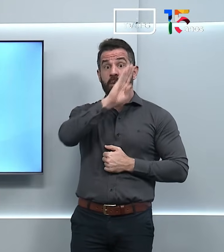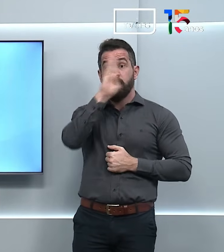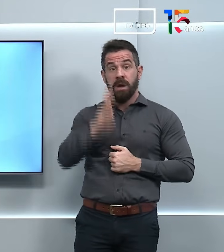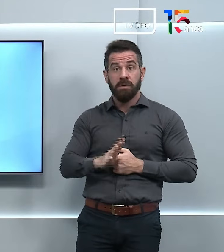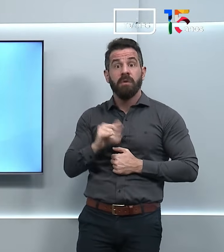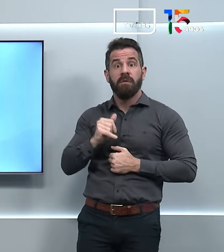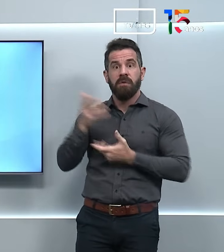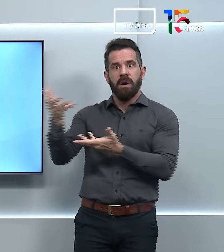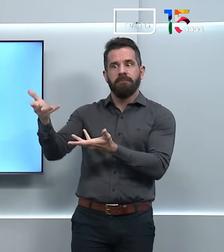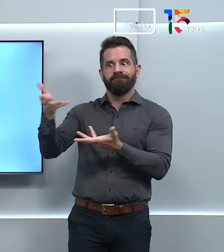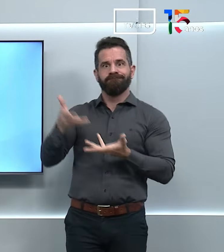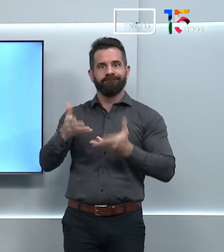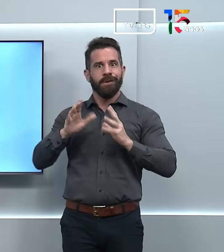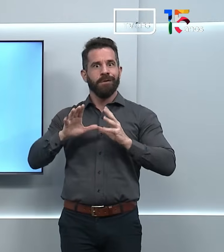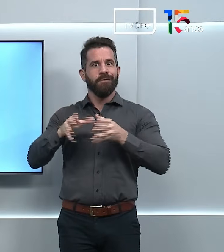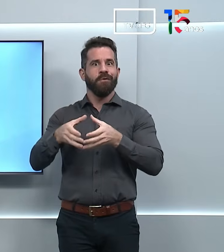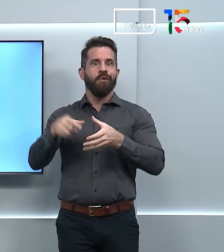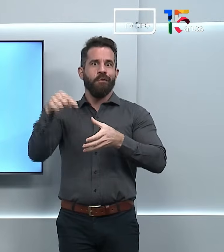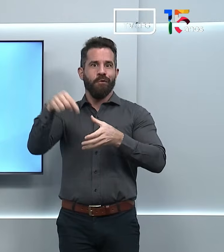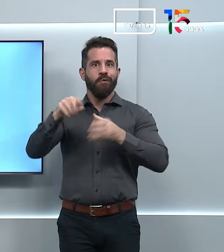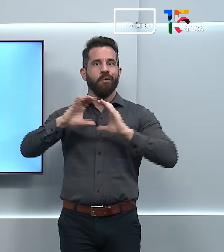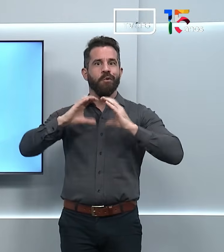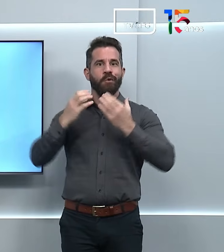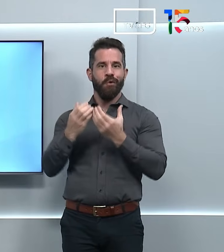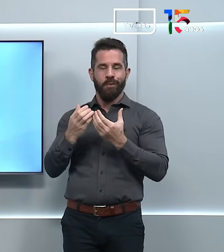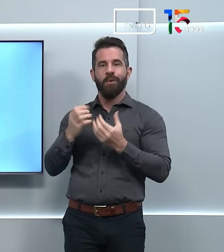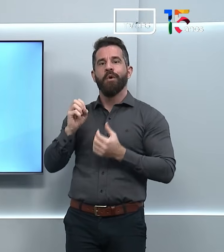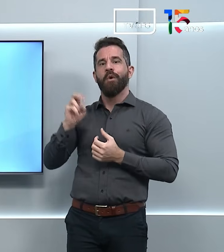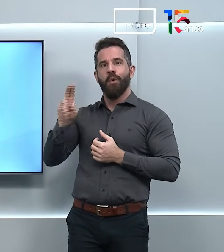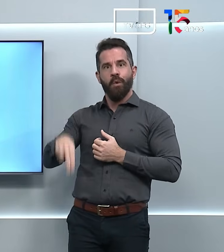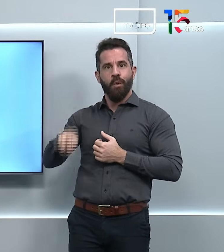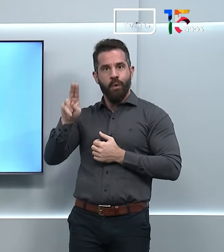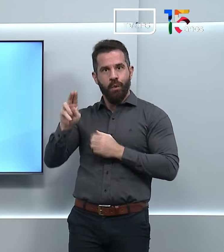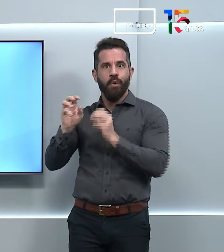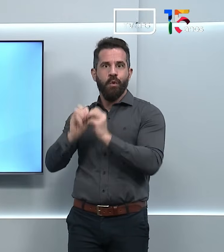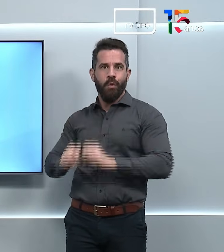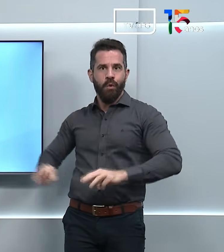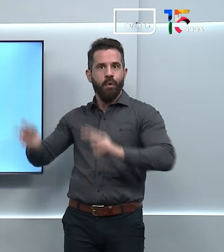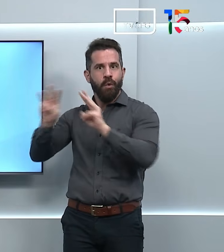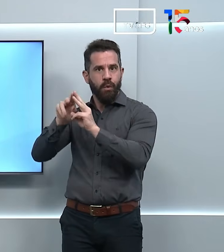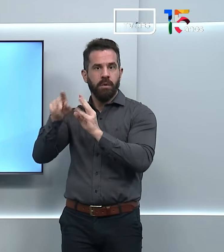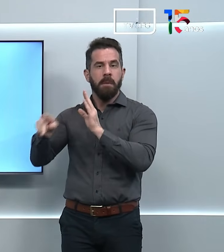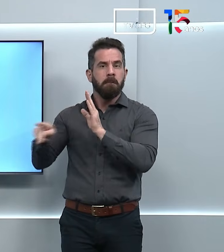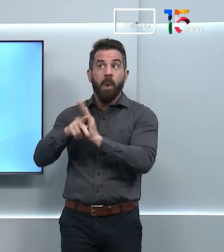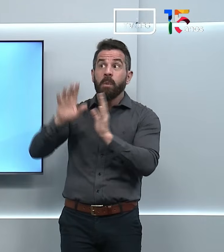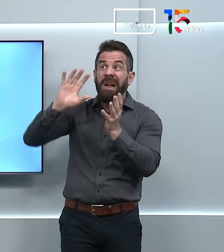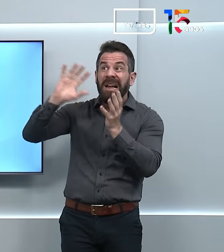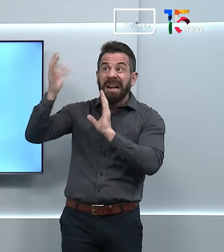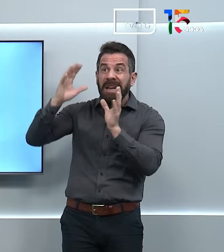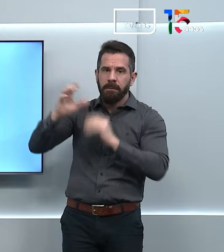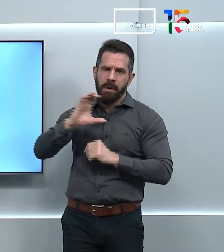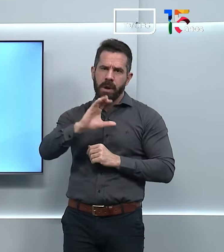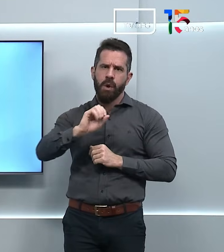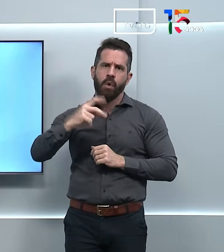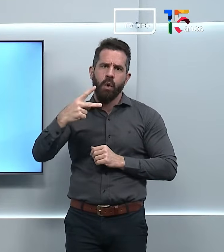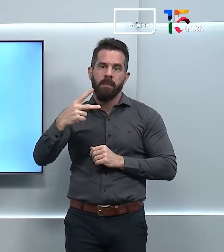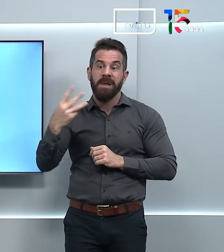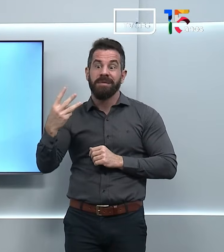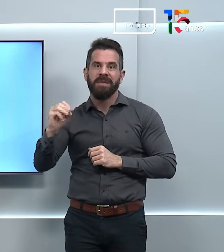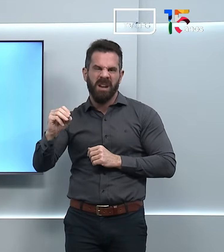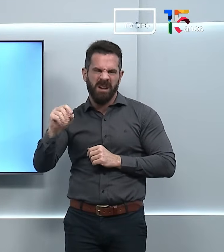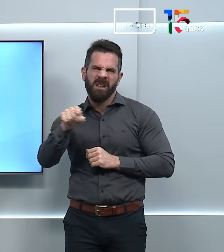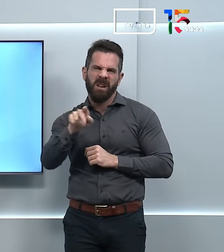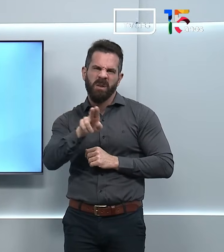a Conferência das Nações Unidas sobre as Mudanças Climáticas, a COP30, um estudo mostra que o país